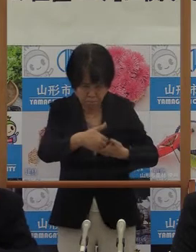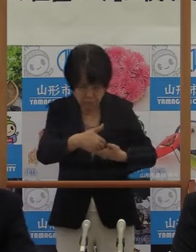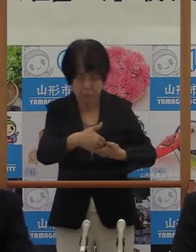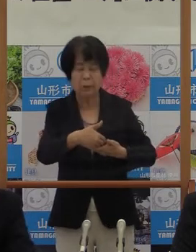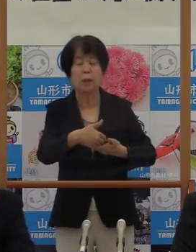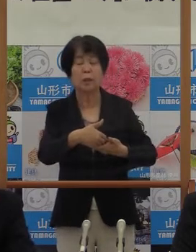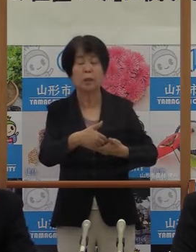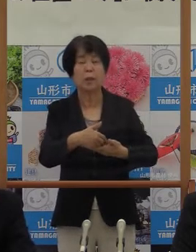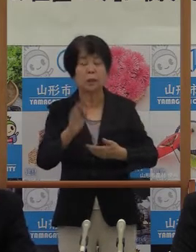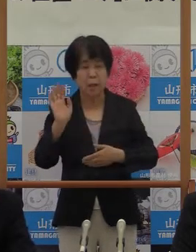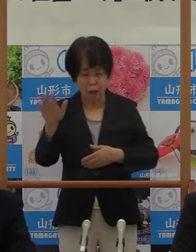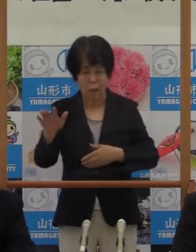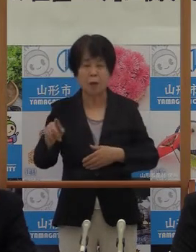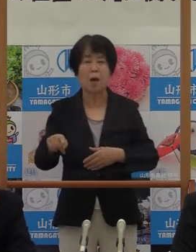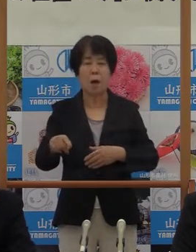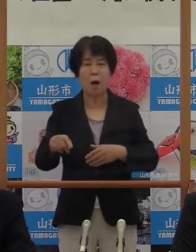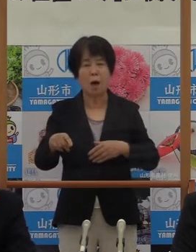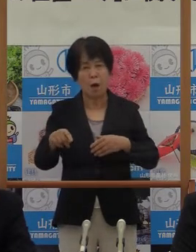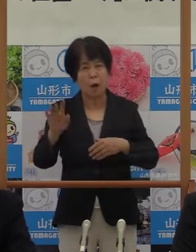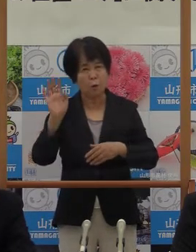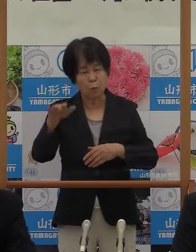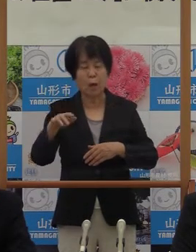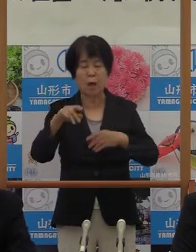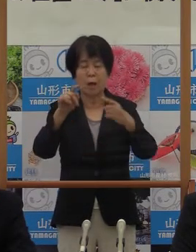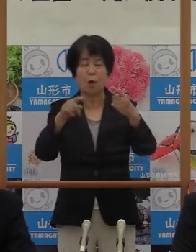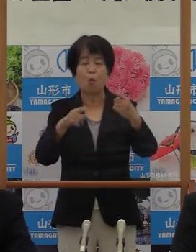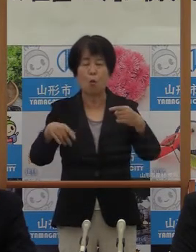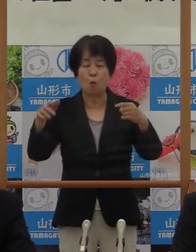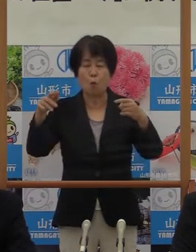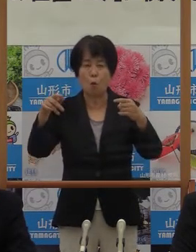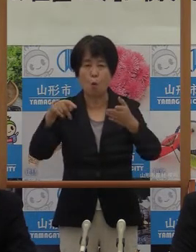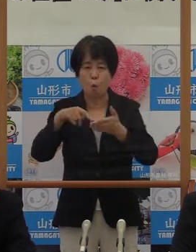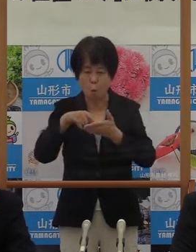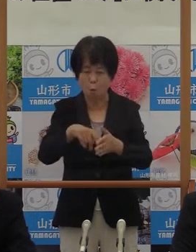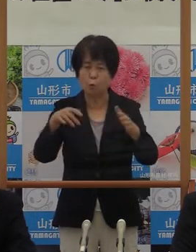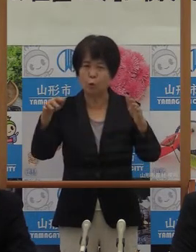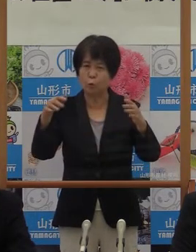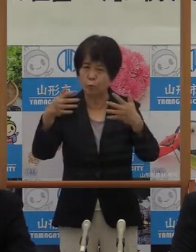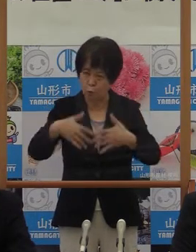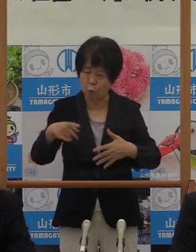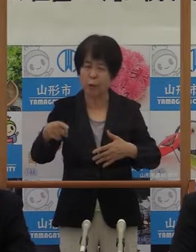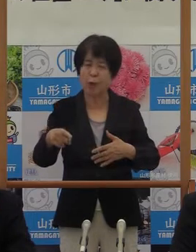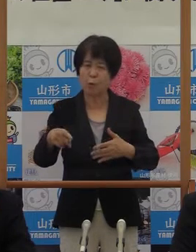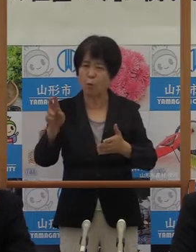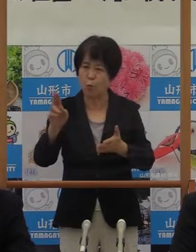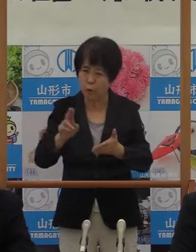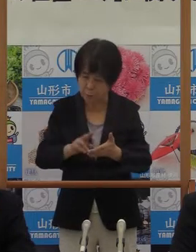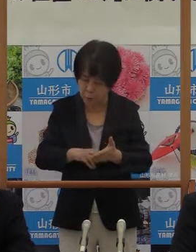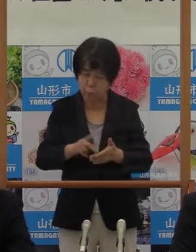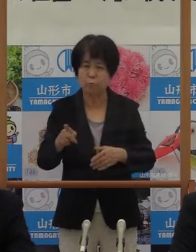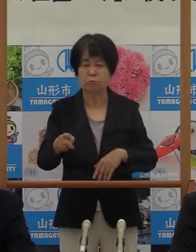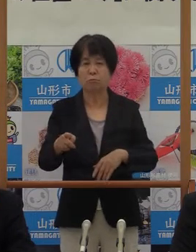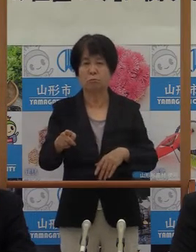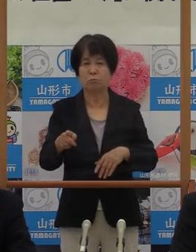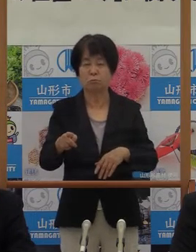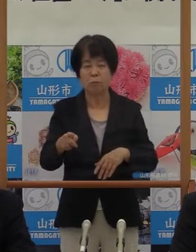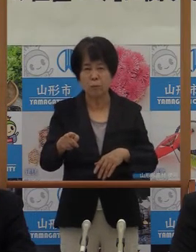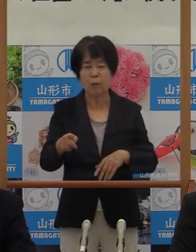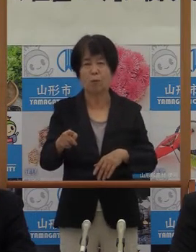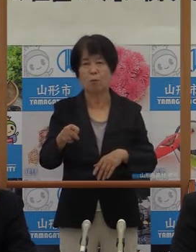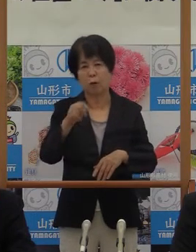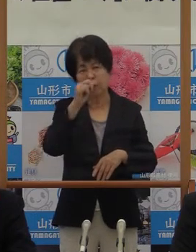した公募条件のようなものを定めて本格的な募集に入るというような手法であります